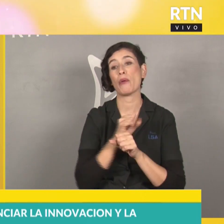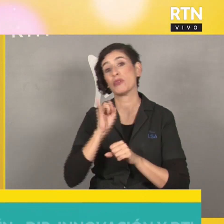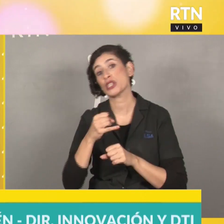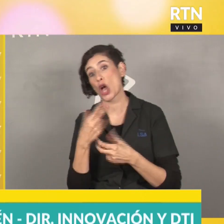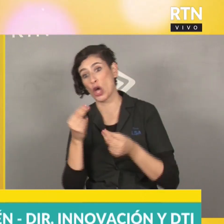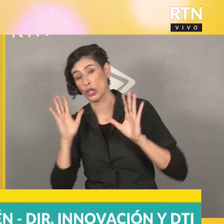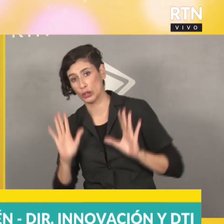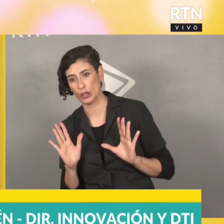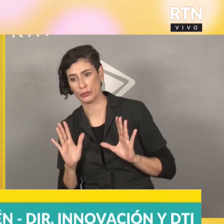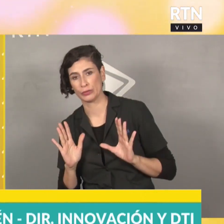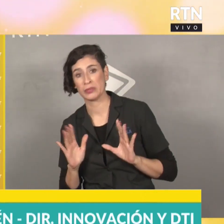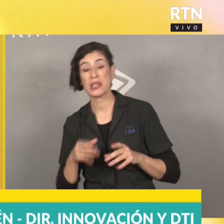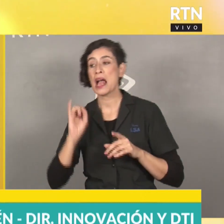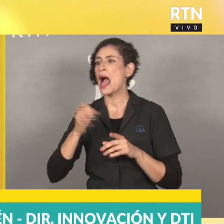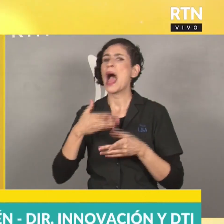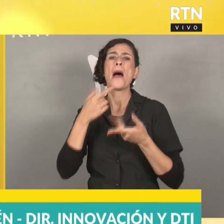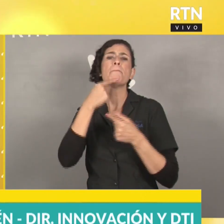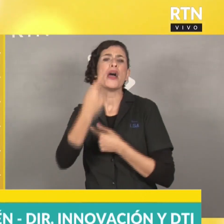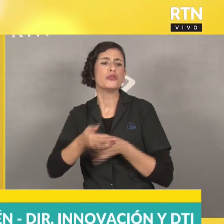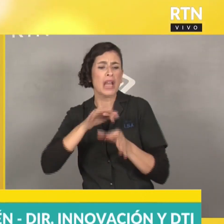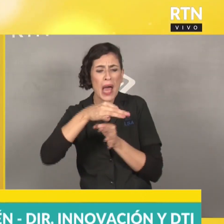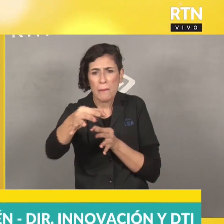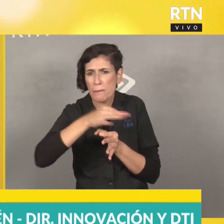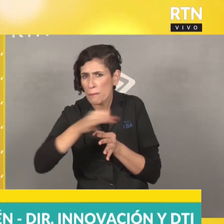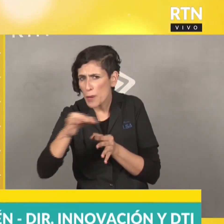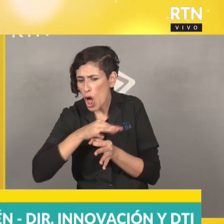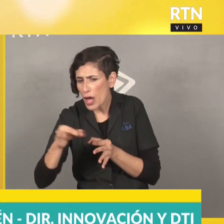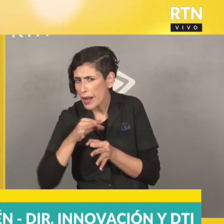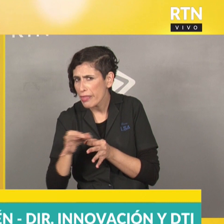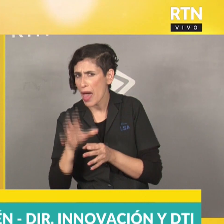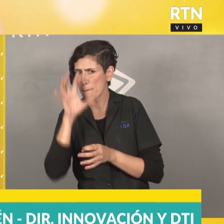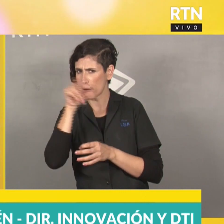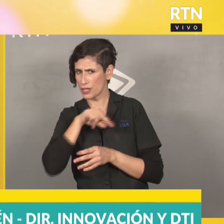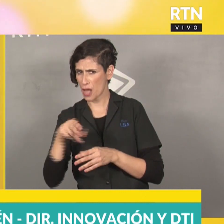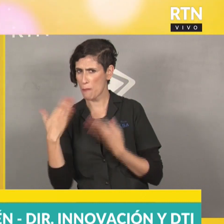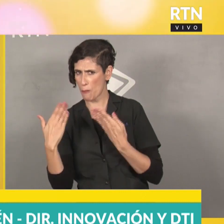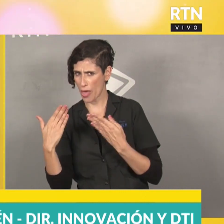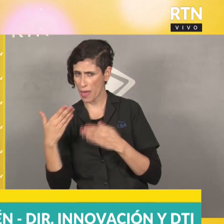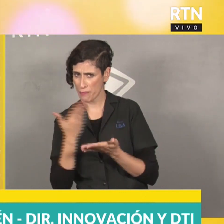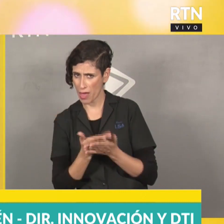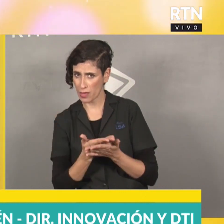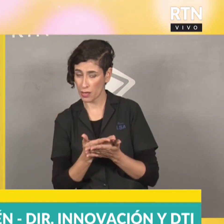provincia puedan acceder, ¿no? Como para poder empezar a ampliar esto que nosotros estamos tratando